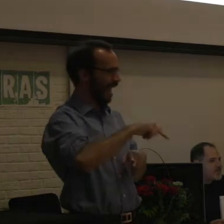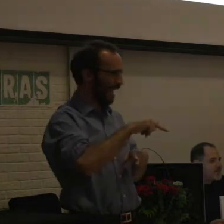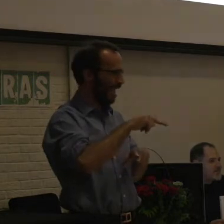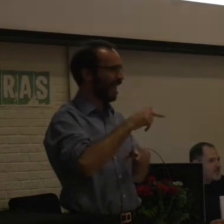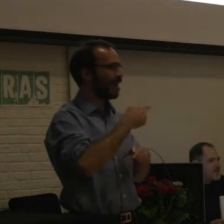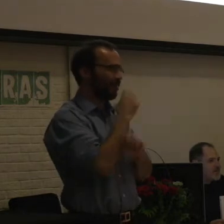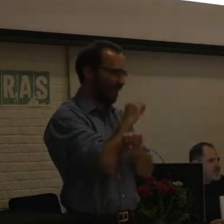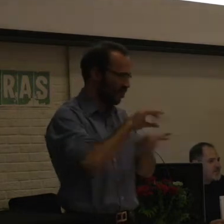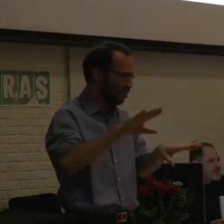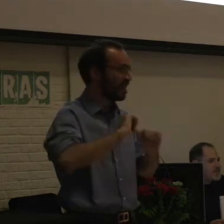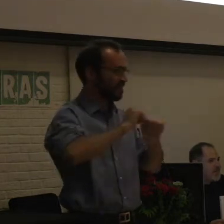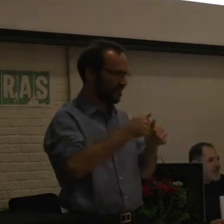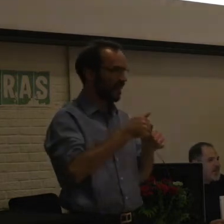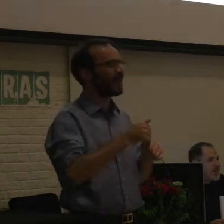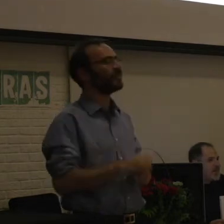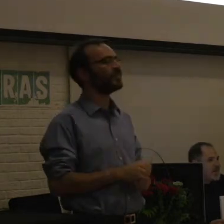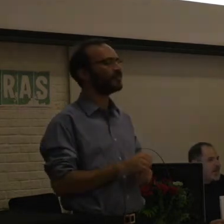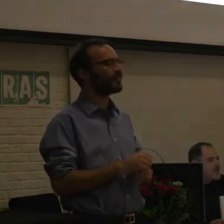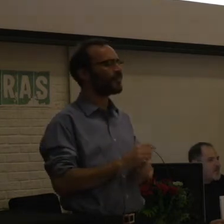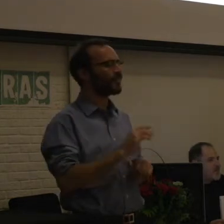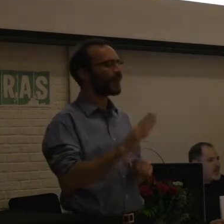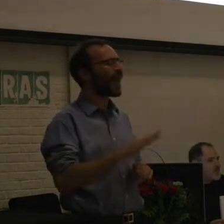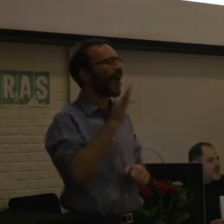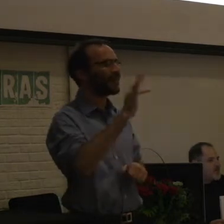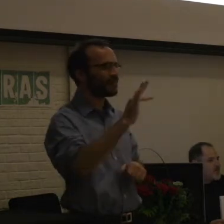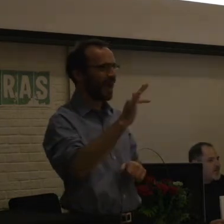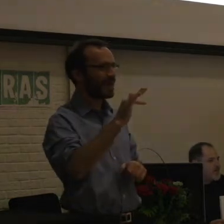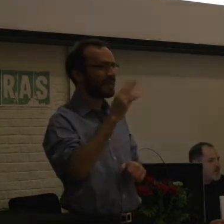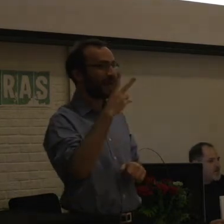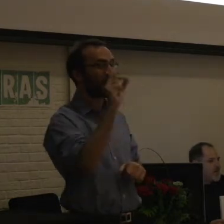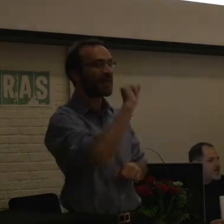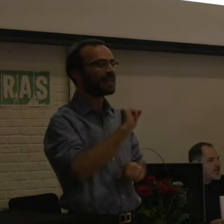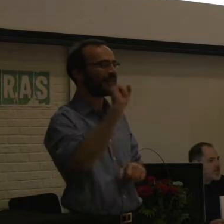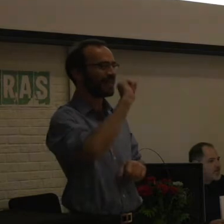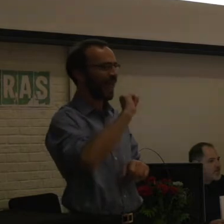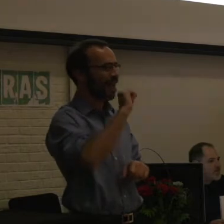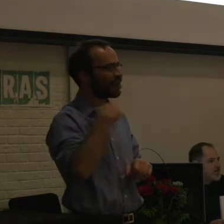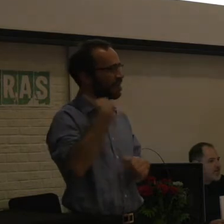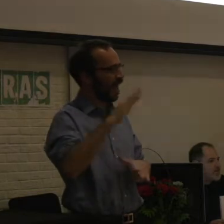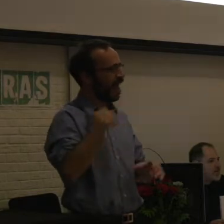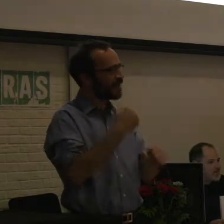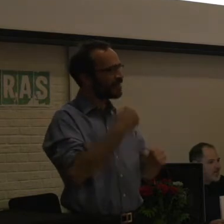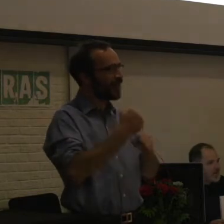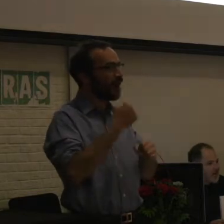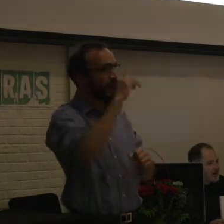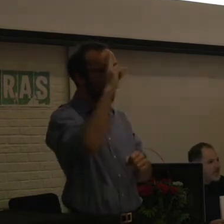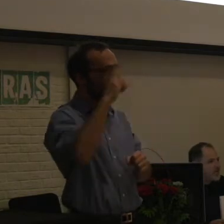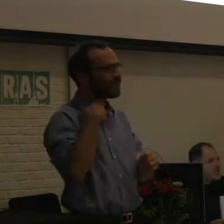y entre ellas los 20 años que he cumplido al servicio de la ciudad de Madrid, porque aquellos que no lo